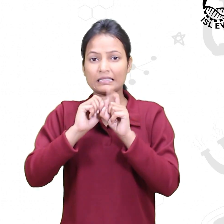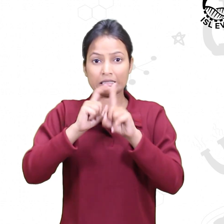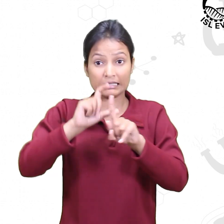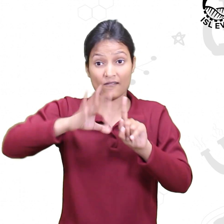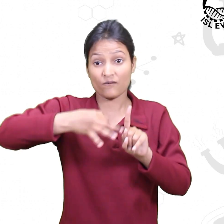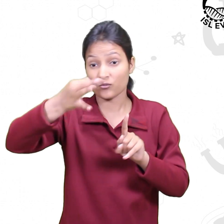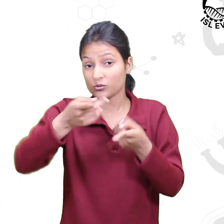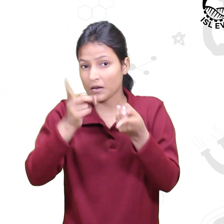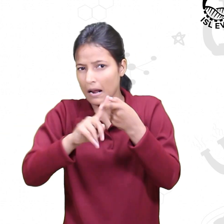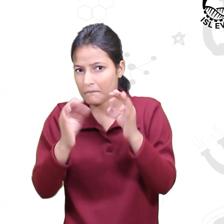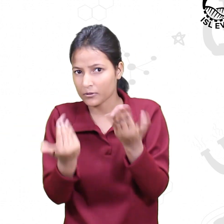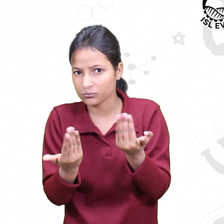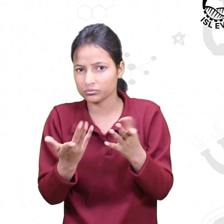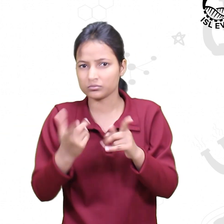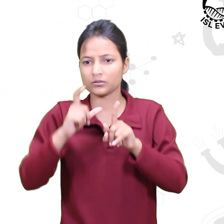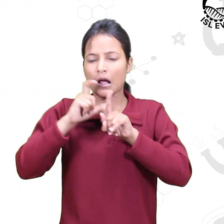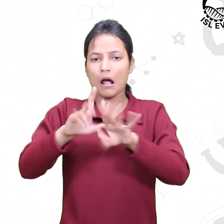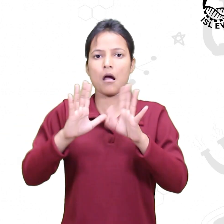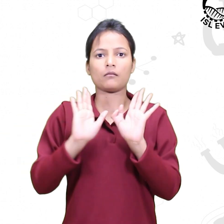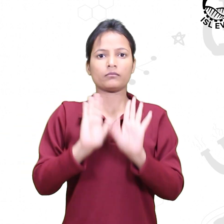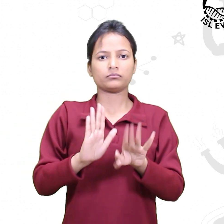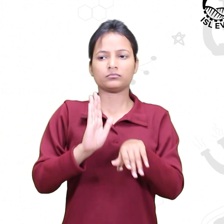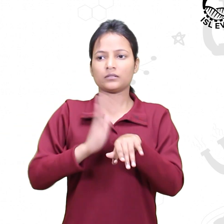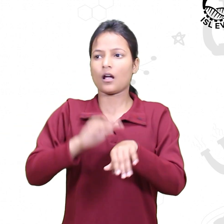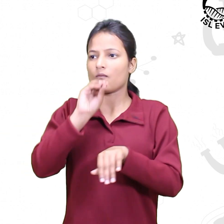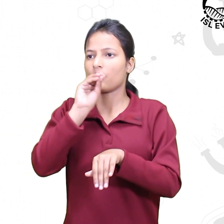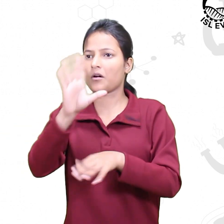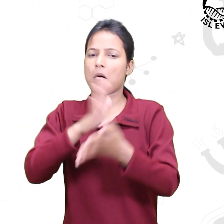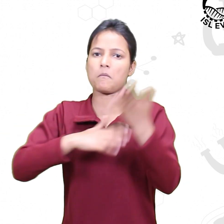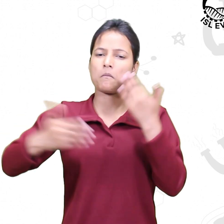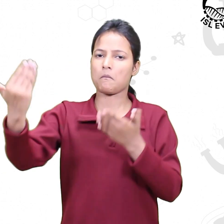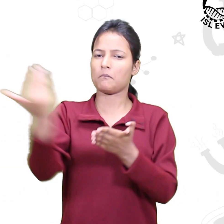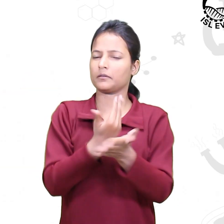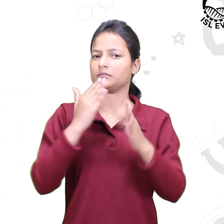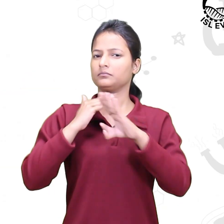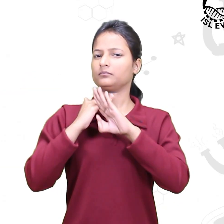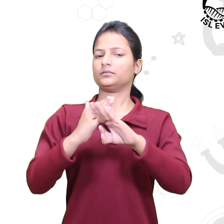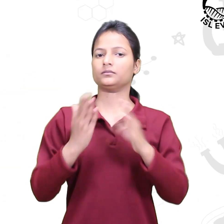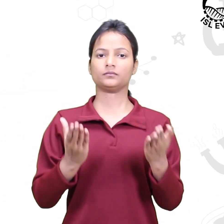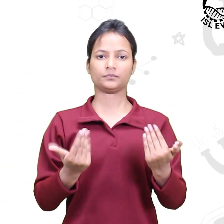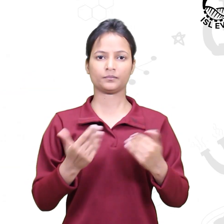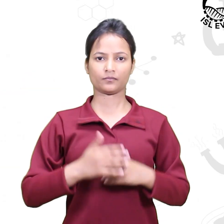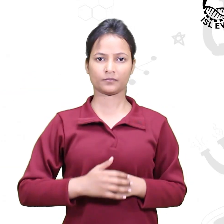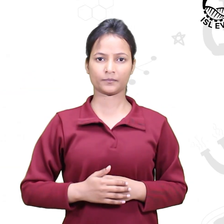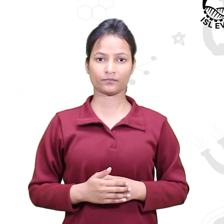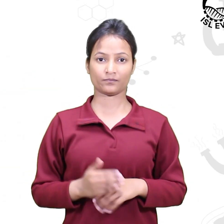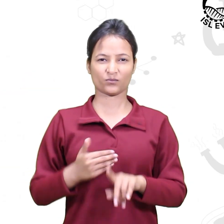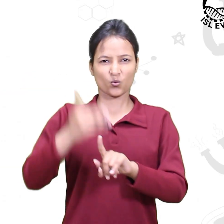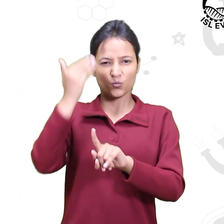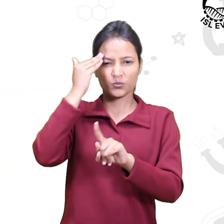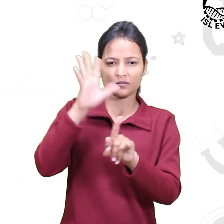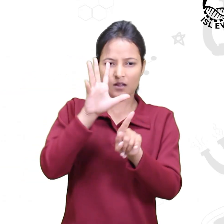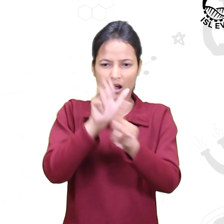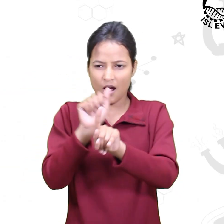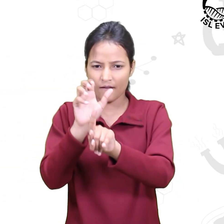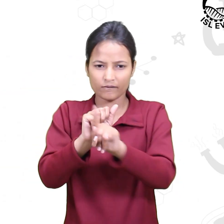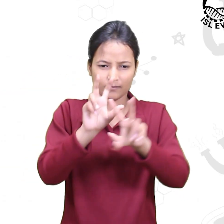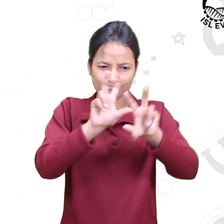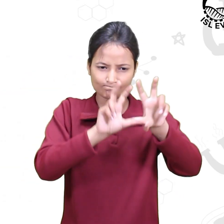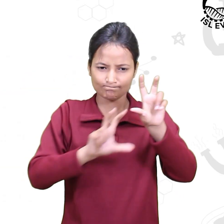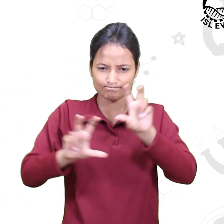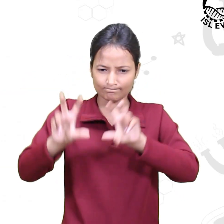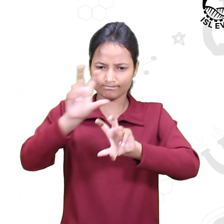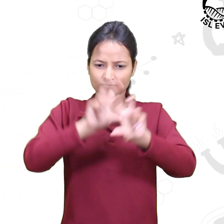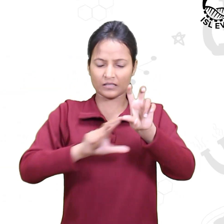ऐसे रीजन्स है जो खतरनाक नहीं है। तो हम बोल सकते हैं कि ये वायरस अभी खतरा नहीं करेगा, पर कुछ ऐसे रीजन है जो हमें पता है जो हॉटस्पॉट है, अगर वहाँ म्यूटेशन हुआ